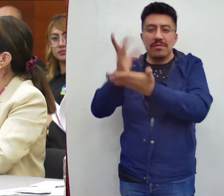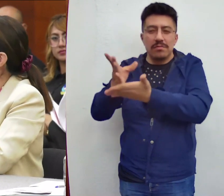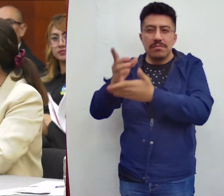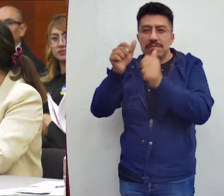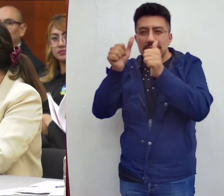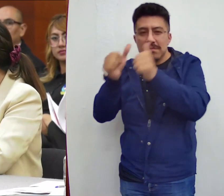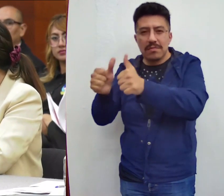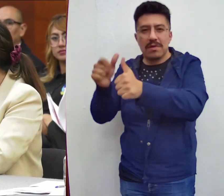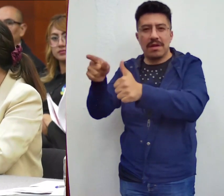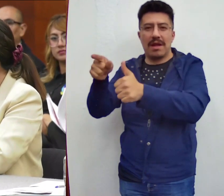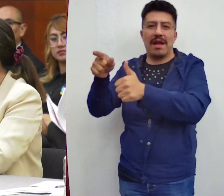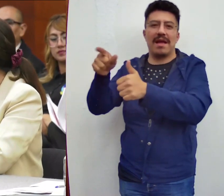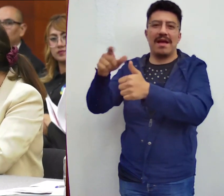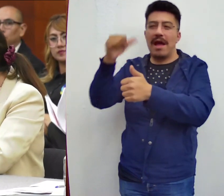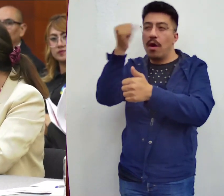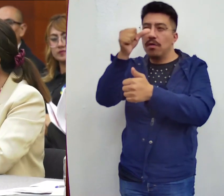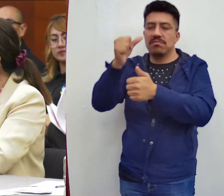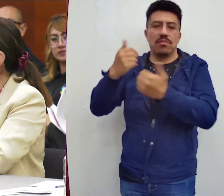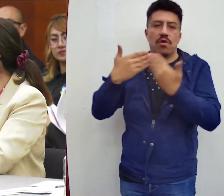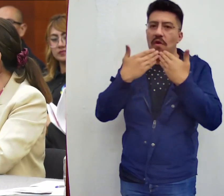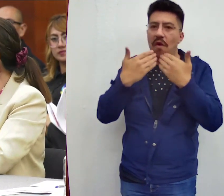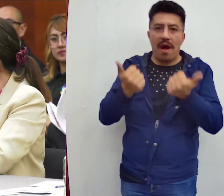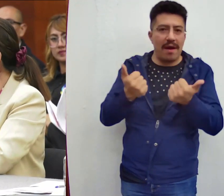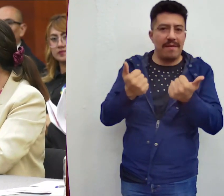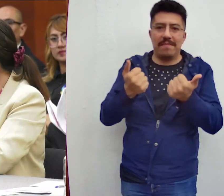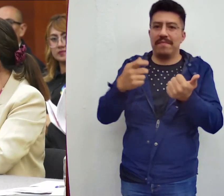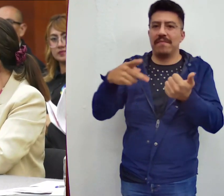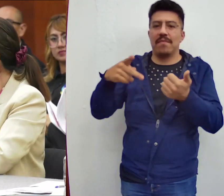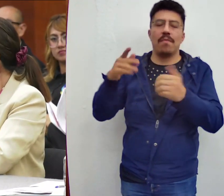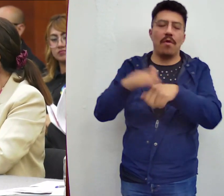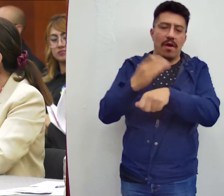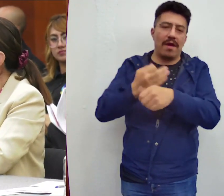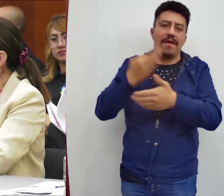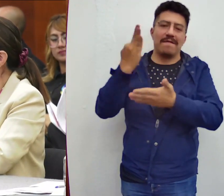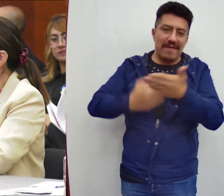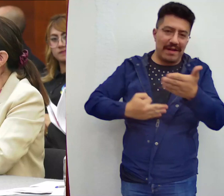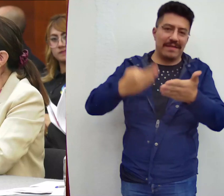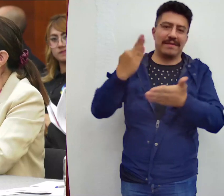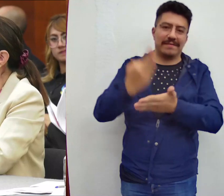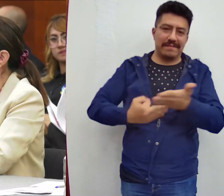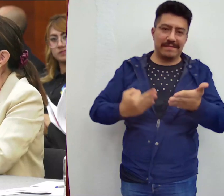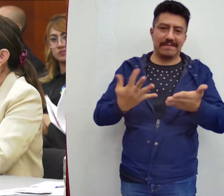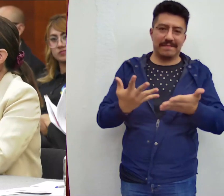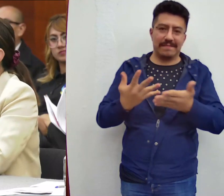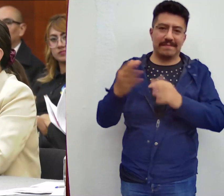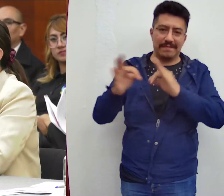están complementando, pero no está en la currícula, no, porque es